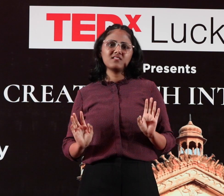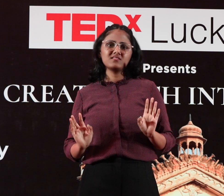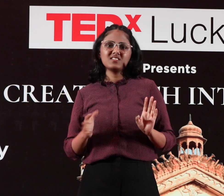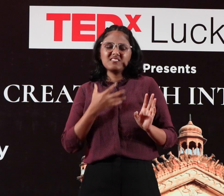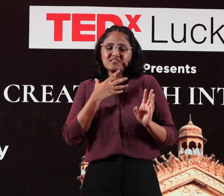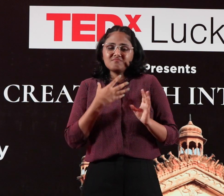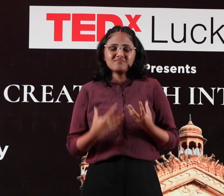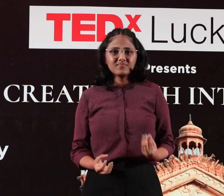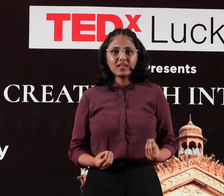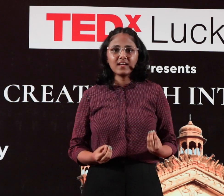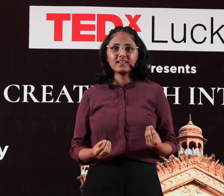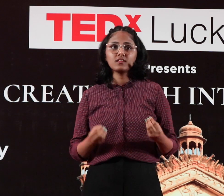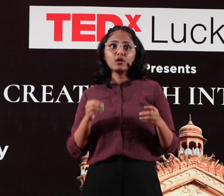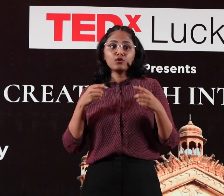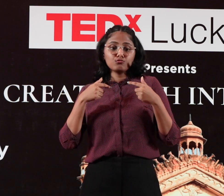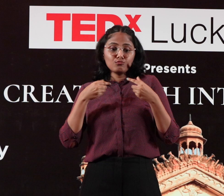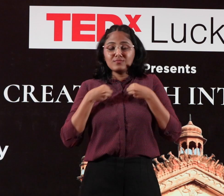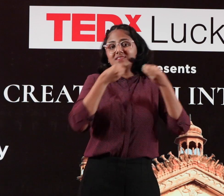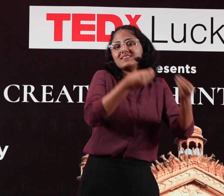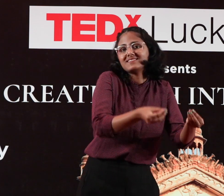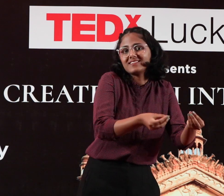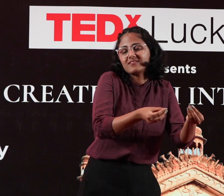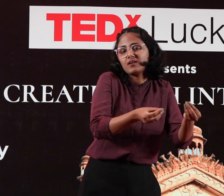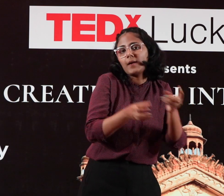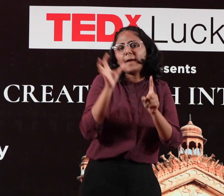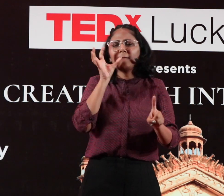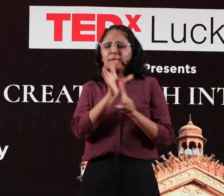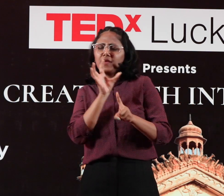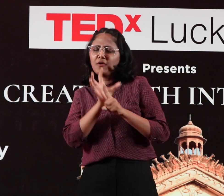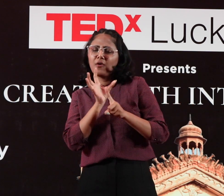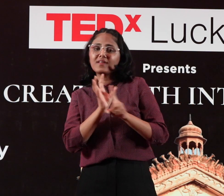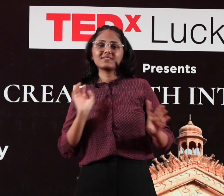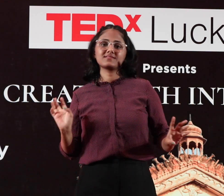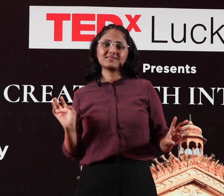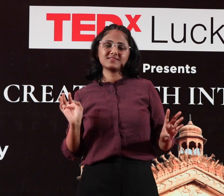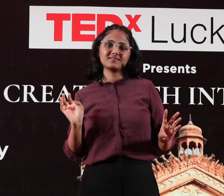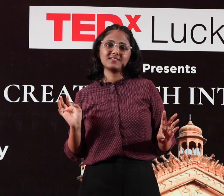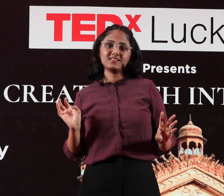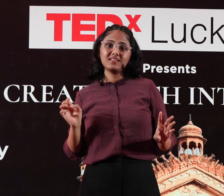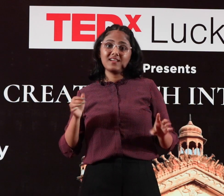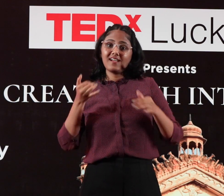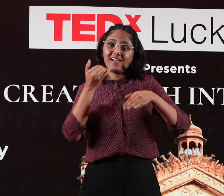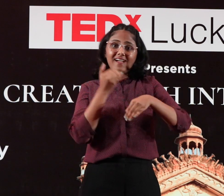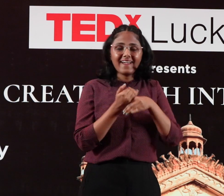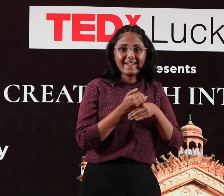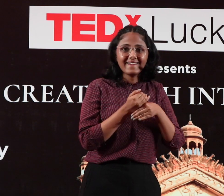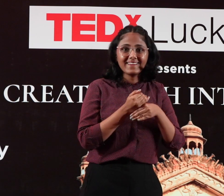थ्रू, मेंटोरिंग के थ्रू, कोचिंग के थ्रू उसको इमोशनली खड़ा किया। और आप यकीन नहीं मानेंगे, 2022